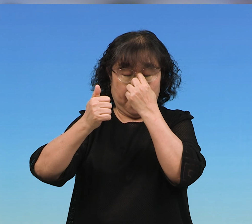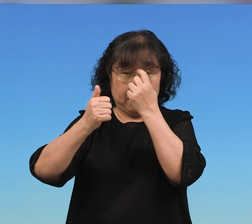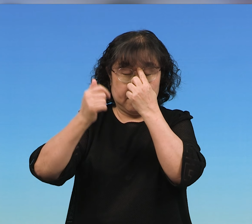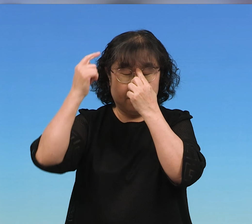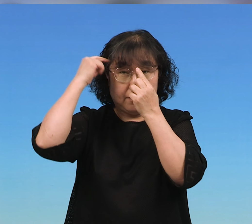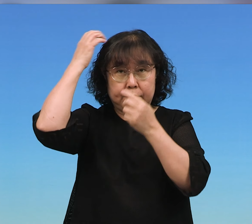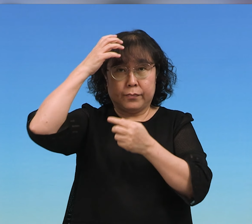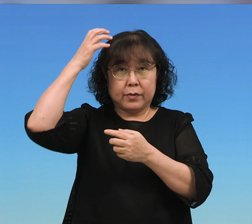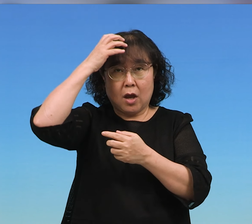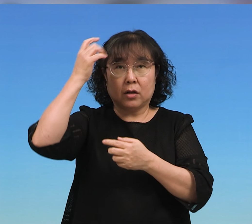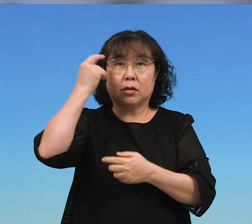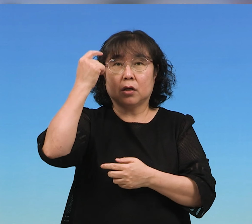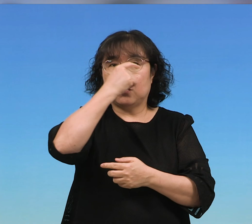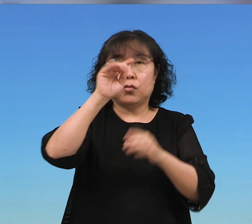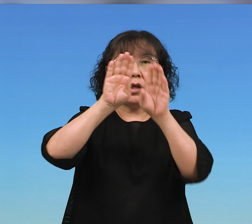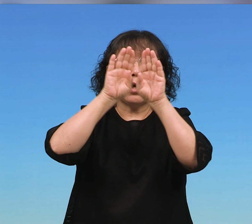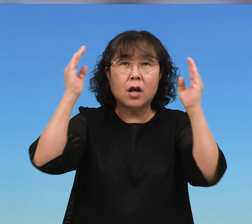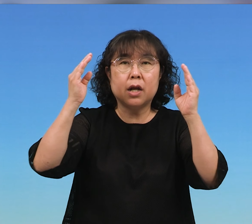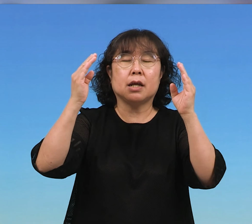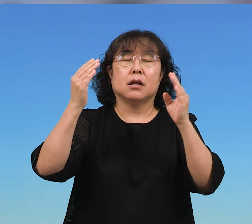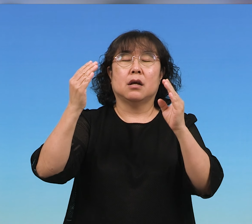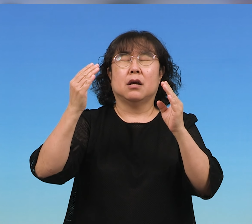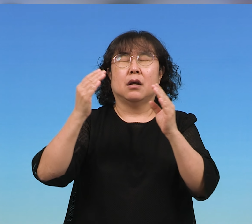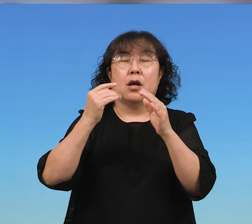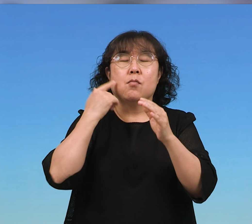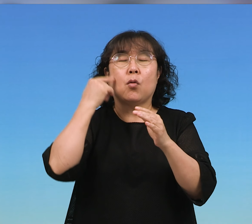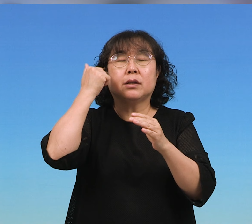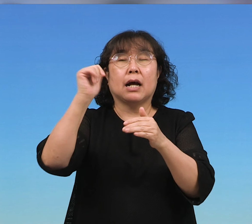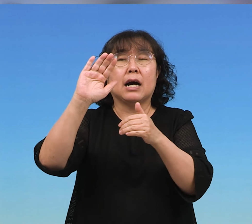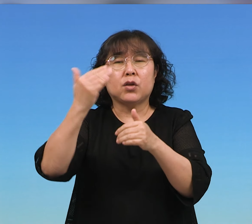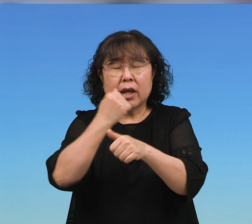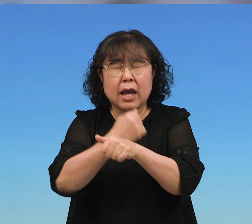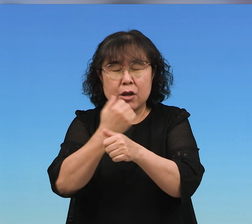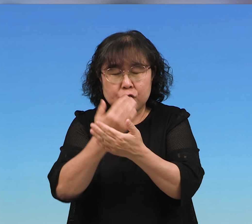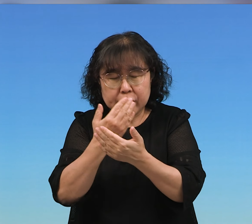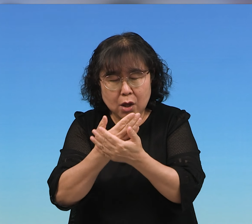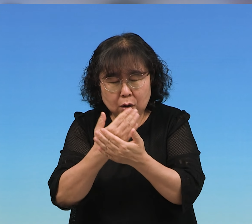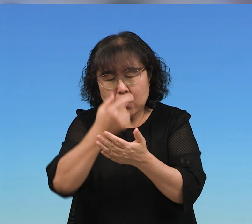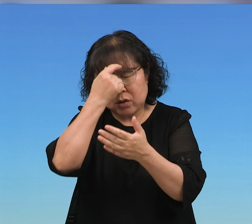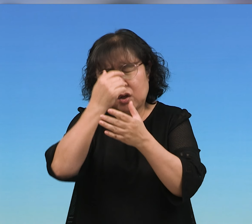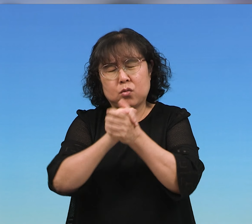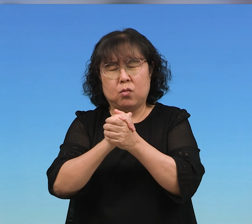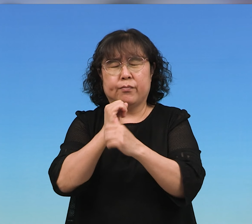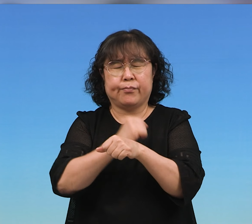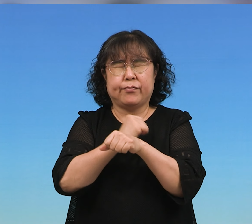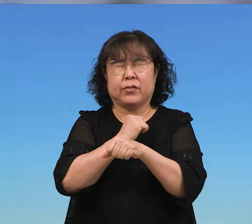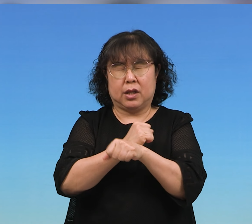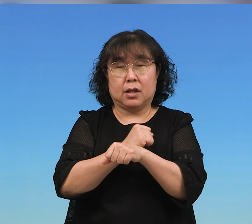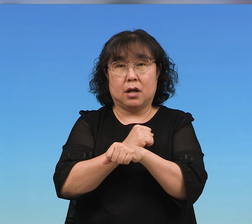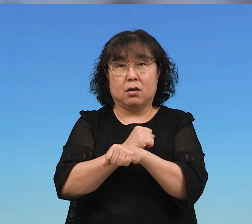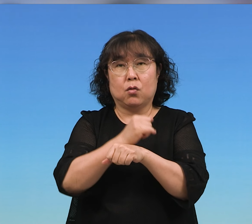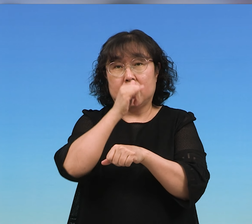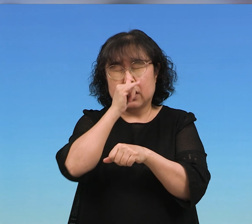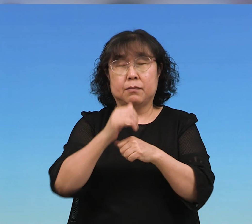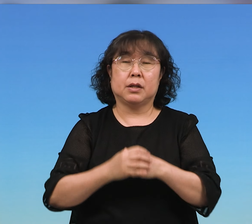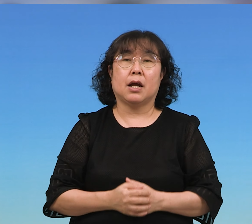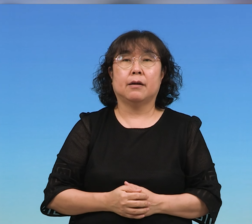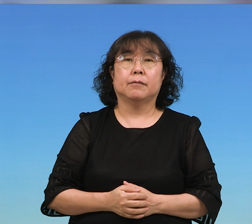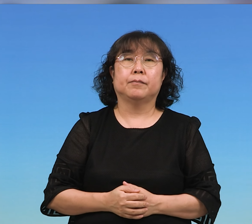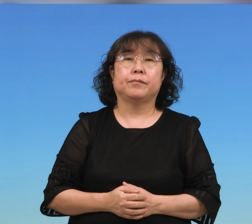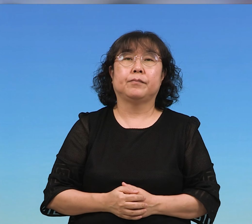목사가 영안이 열린 목사 되게 해주시기 원합니다. 맨날 그 기도하고 계시는 거 아닙니까? 오늘